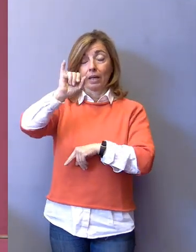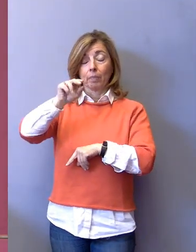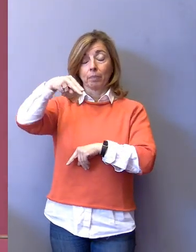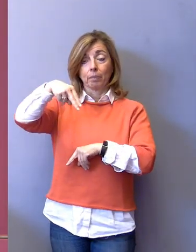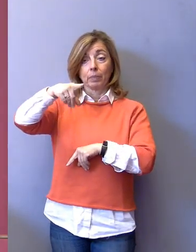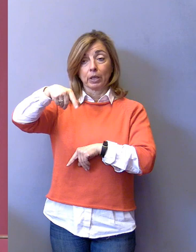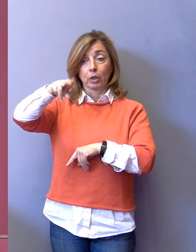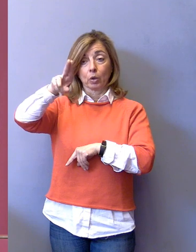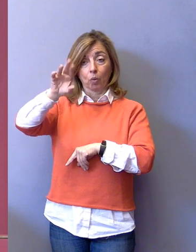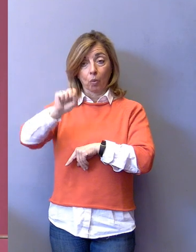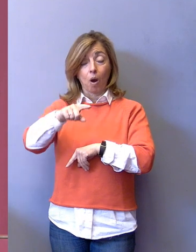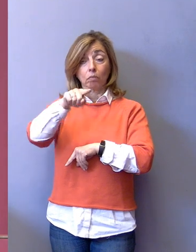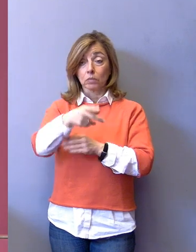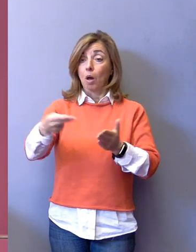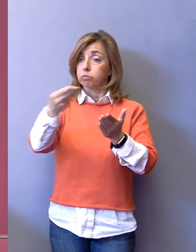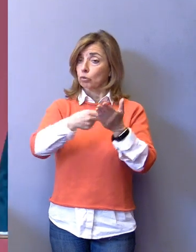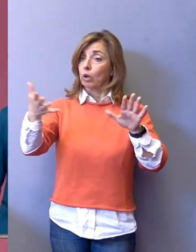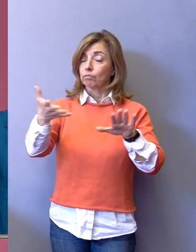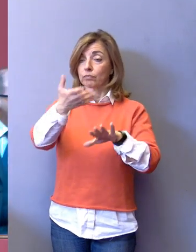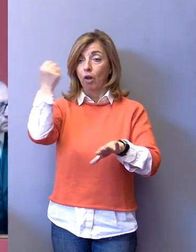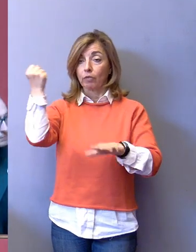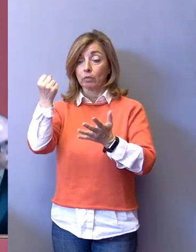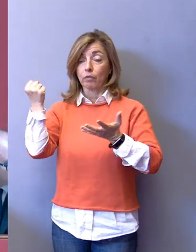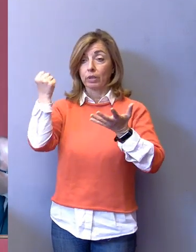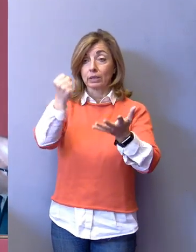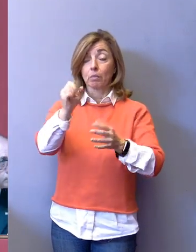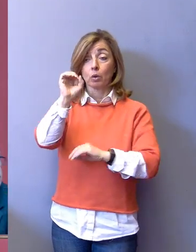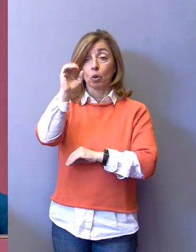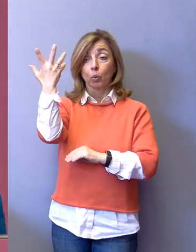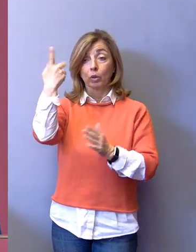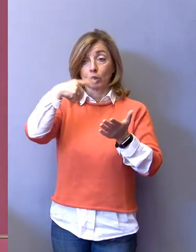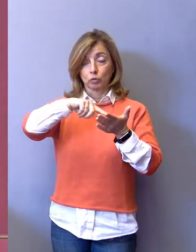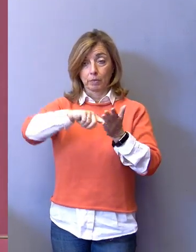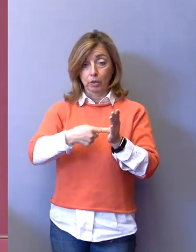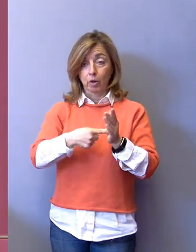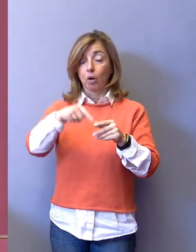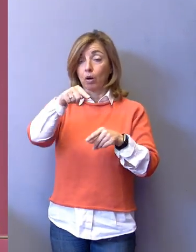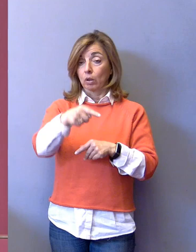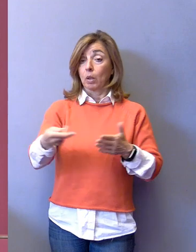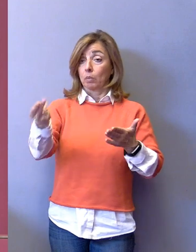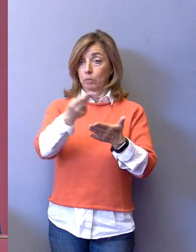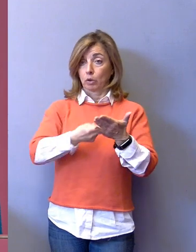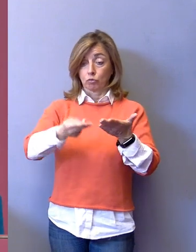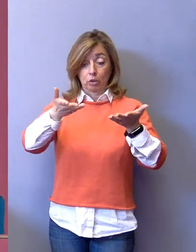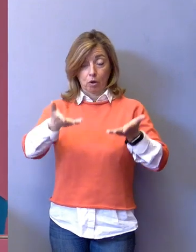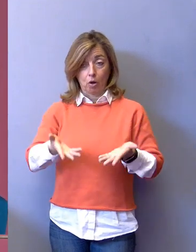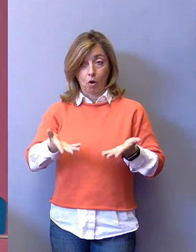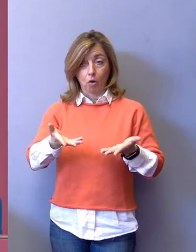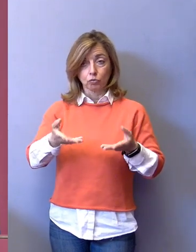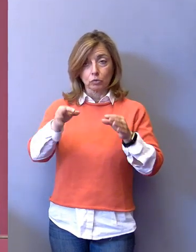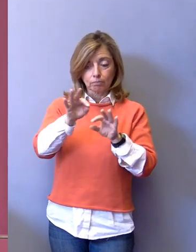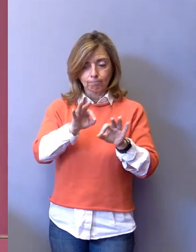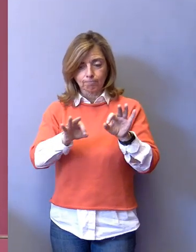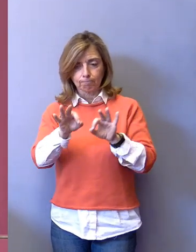ed è stato finanziato per 15 milioni questo progetto oggi è stato in corso diciamo di definizione